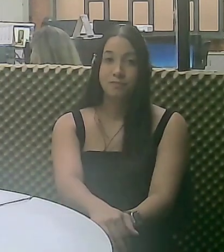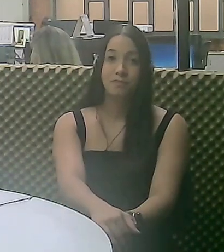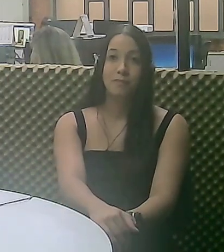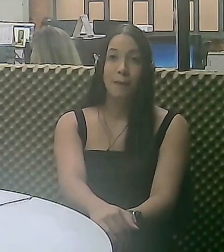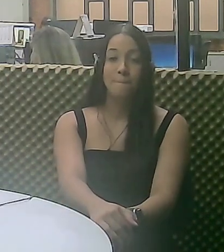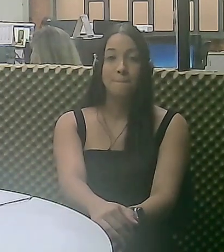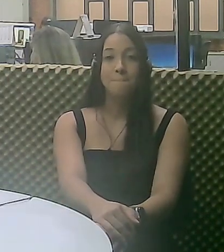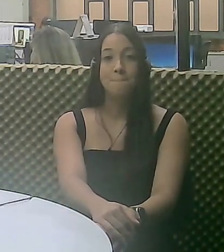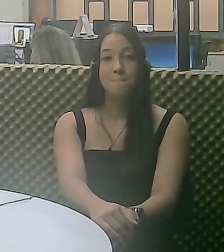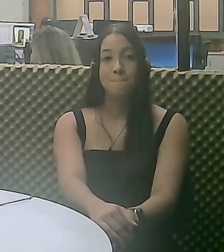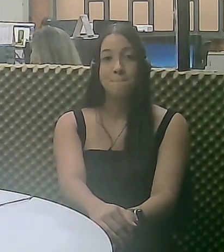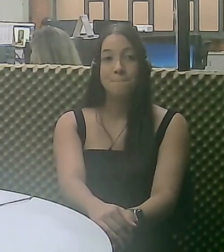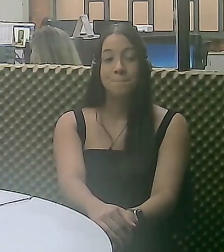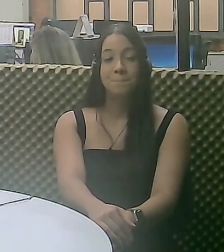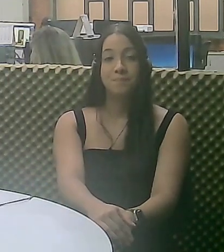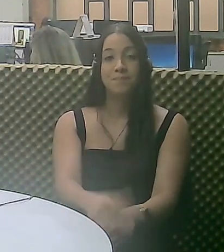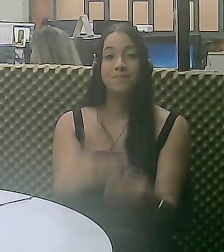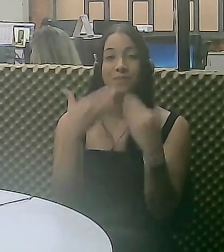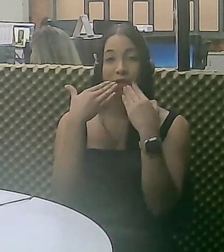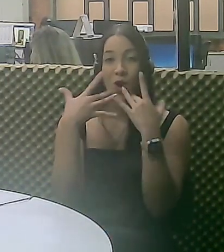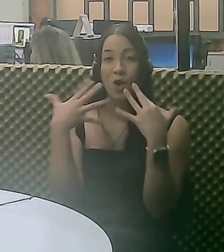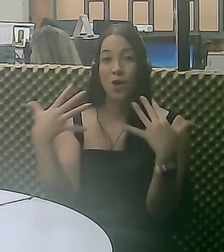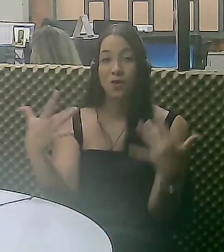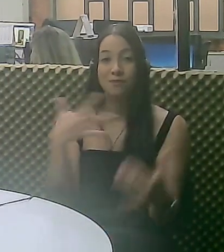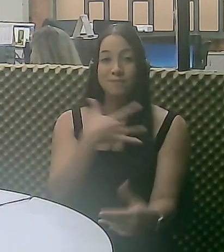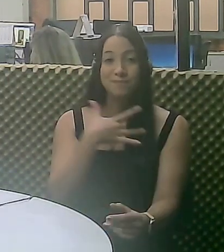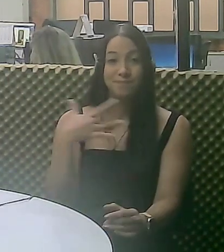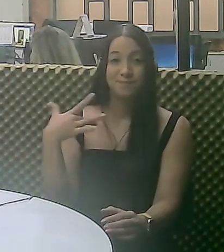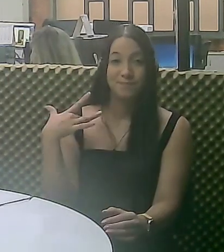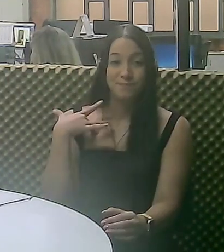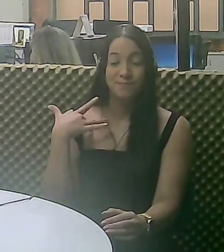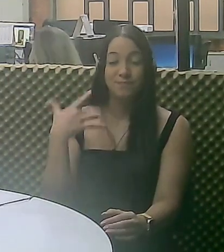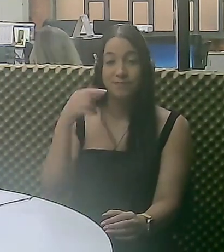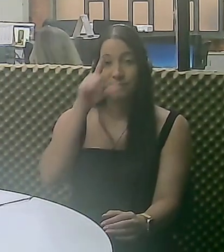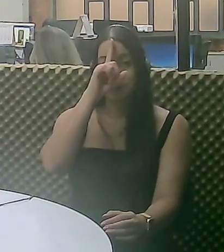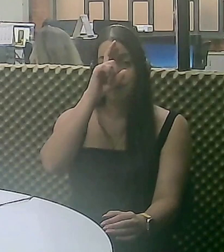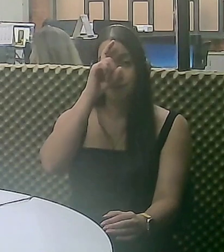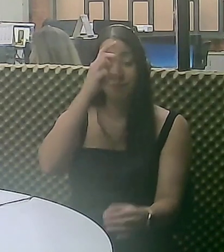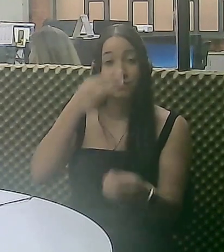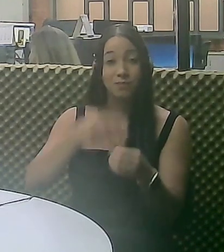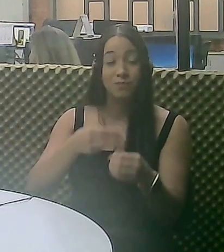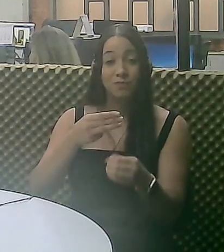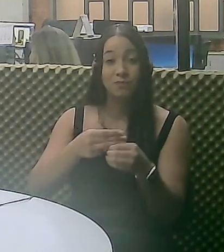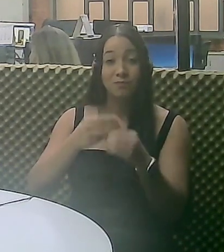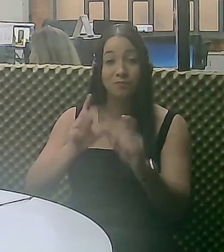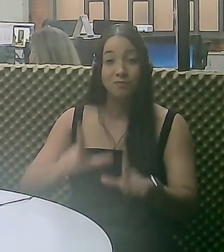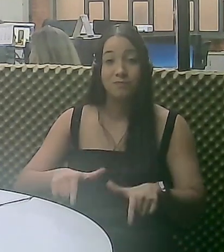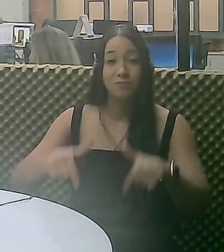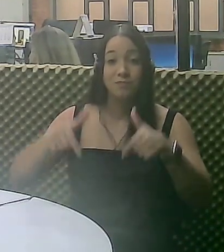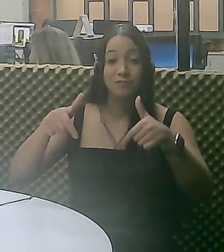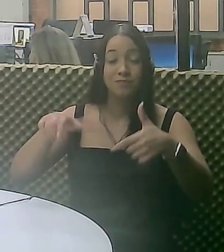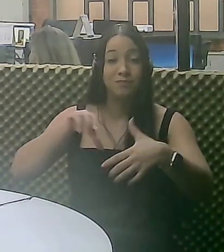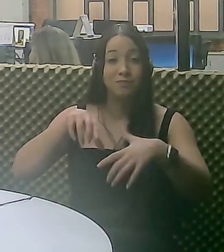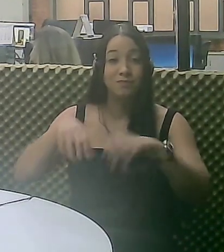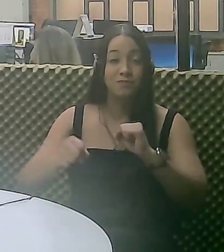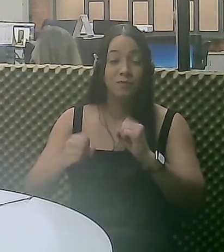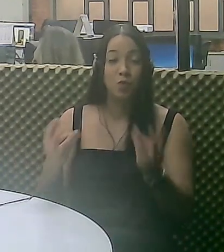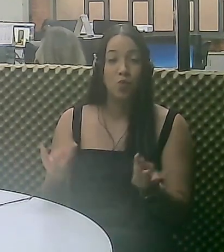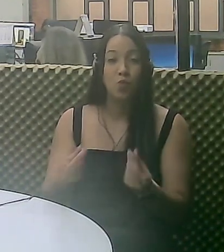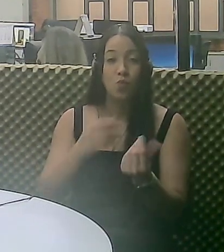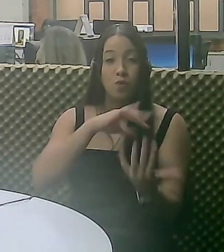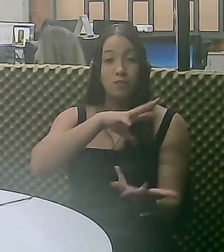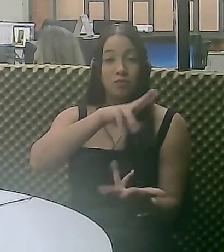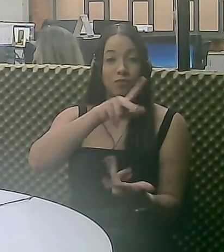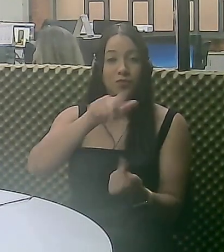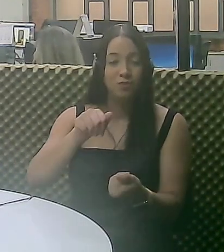Notícias. Boa notícia na saúde. O Hospital Municipal recebeu prêmio e certificação de qualidade